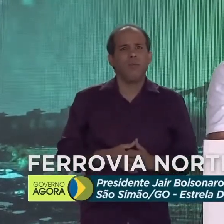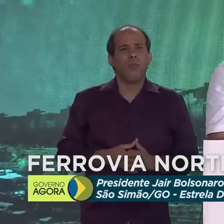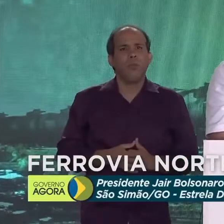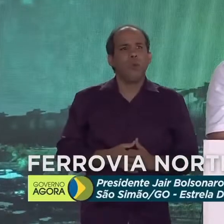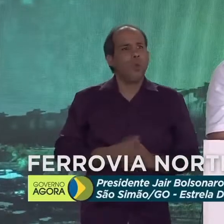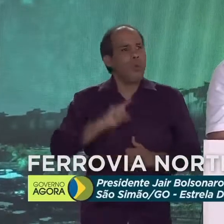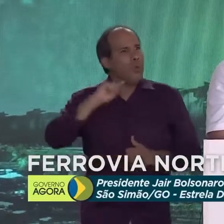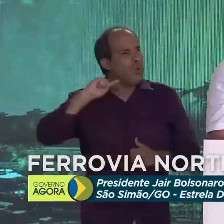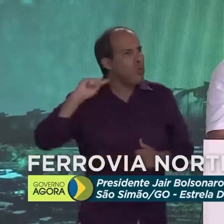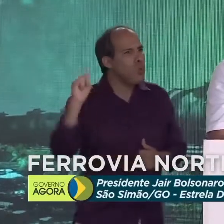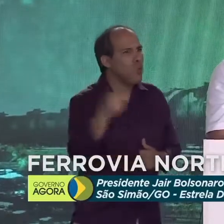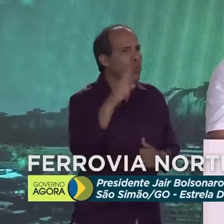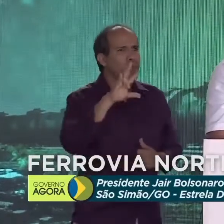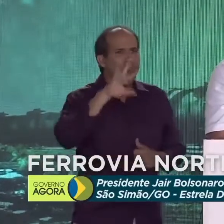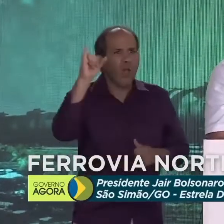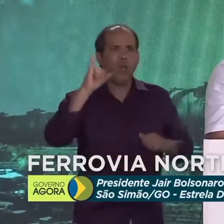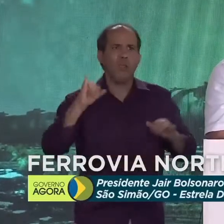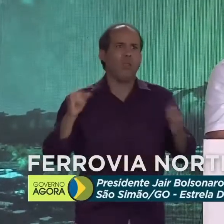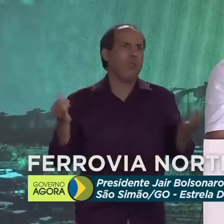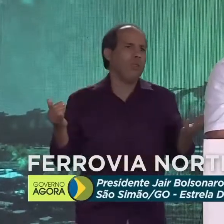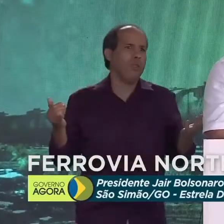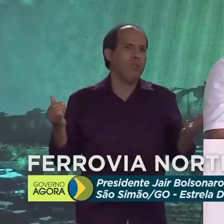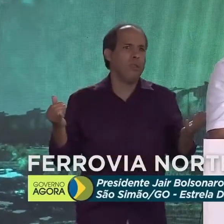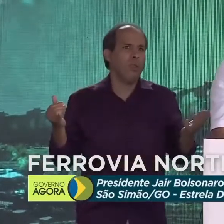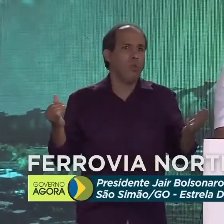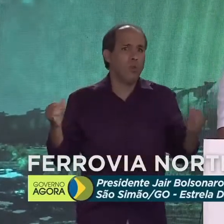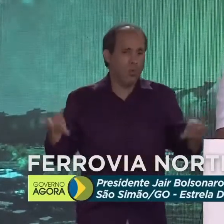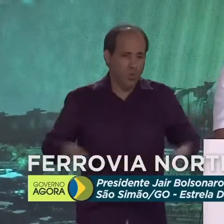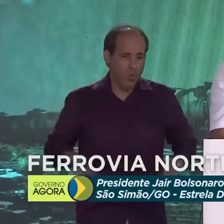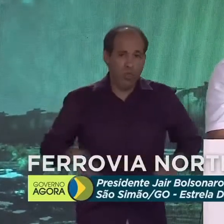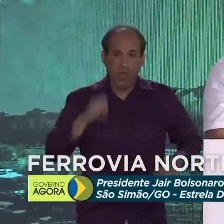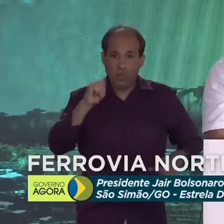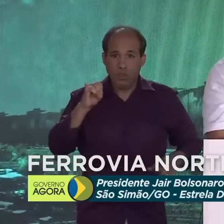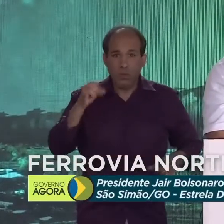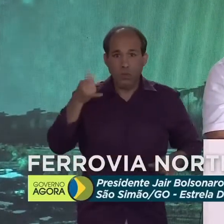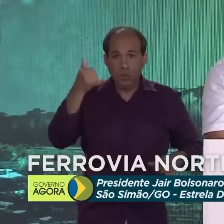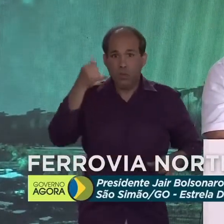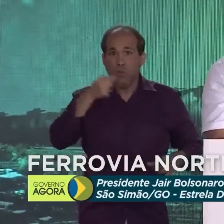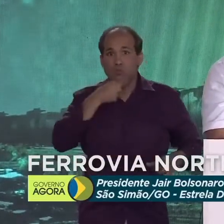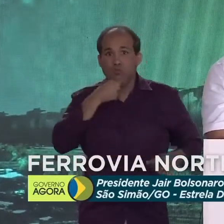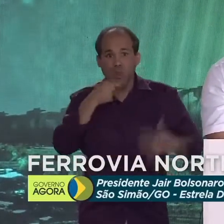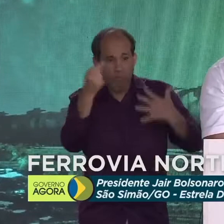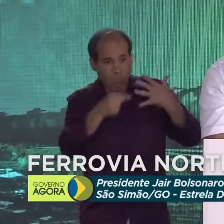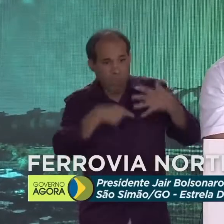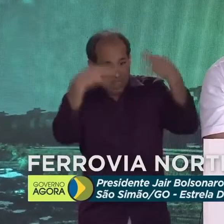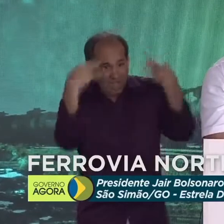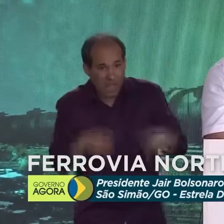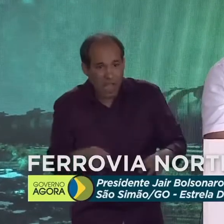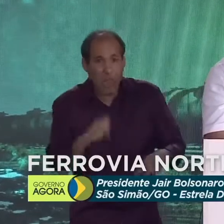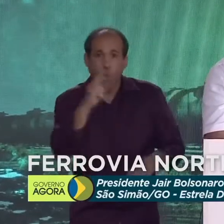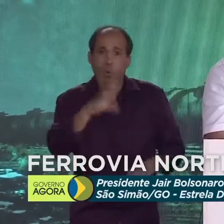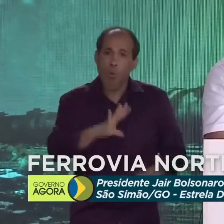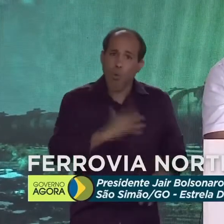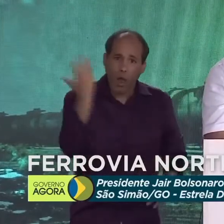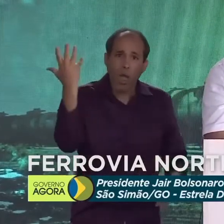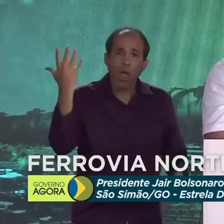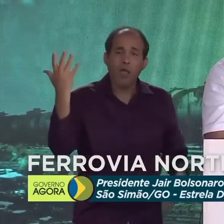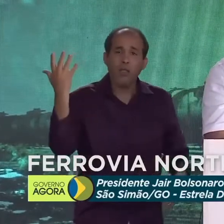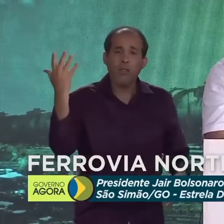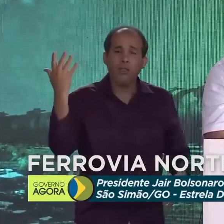Todos nós vamos sofrer se não tomarmos as medidas certas e com coragem.